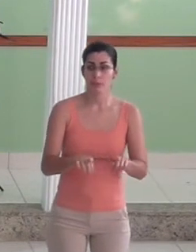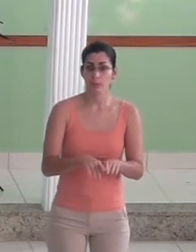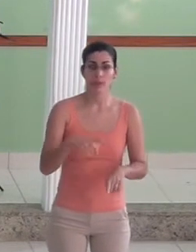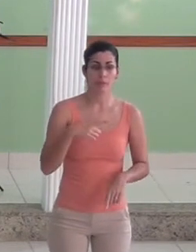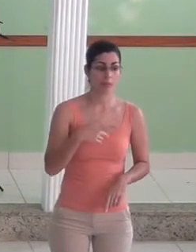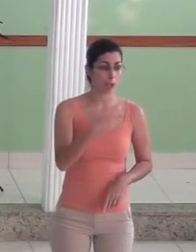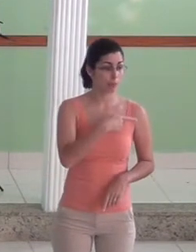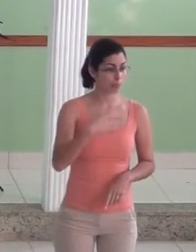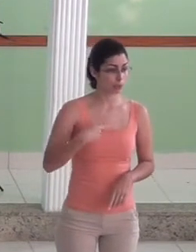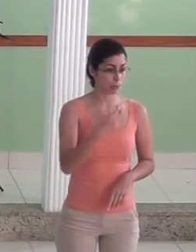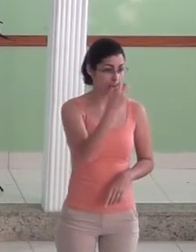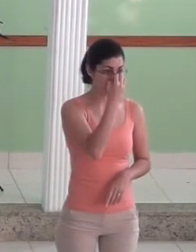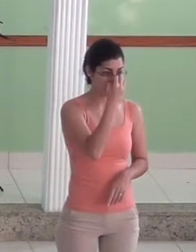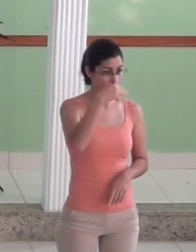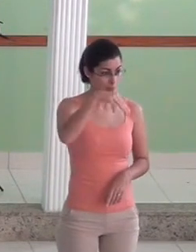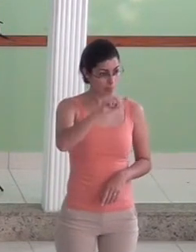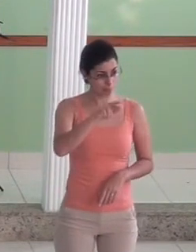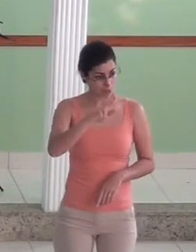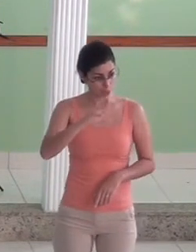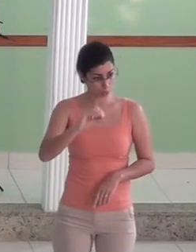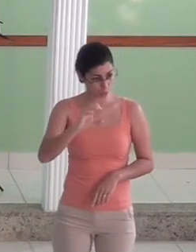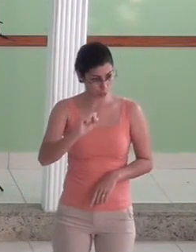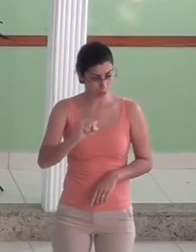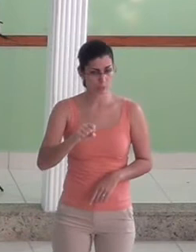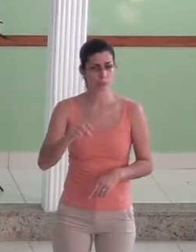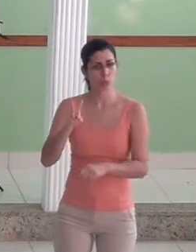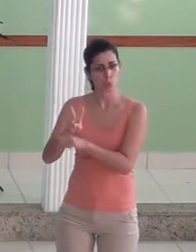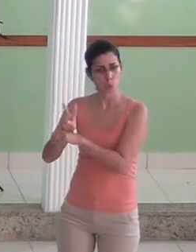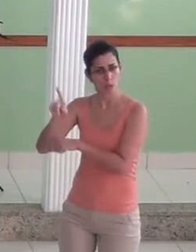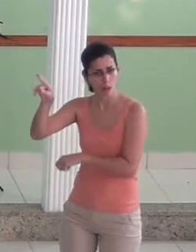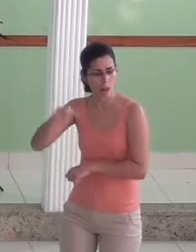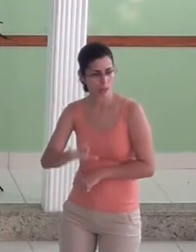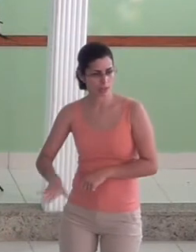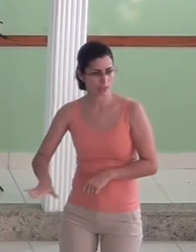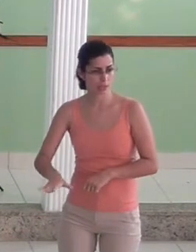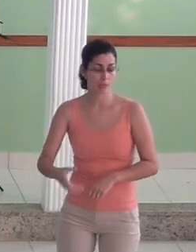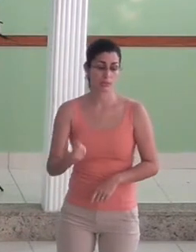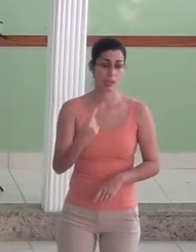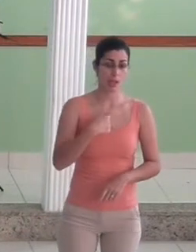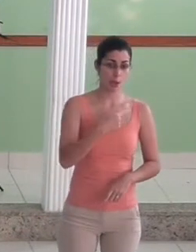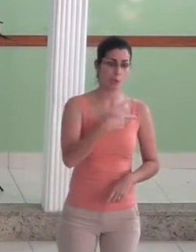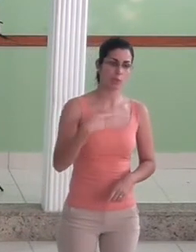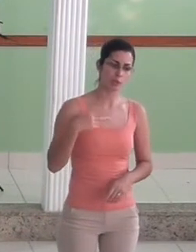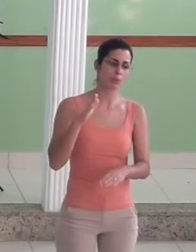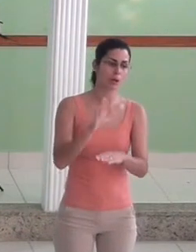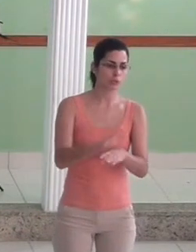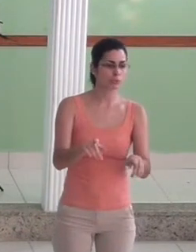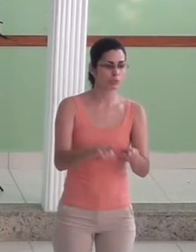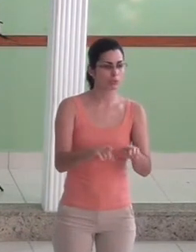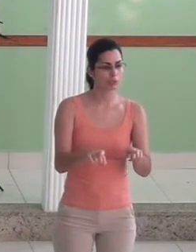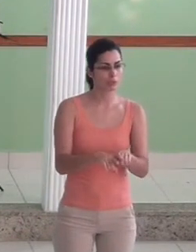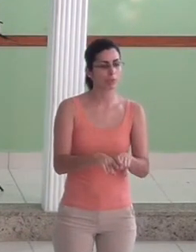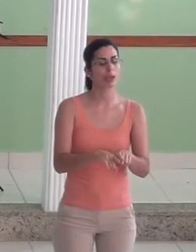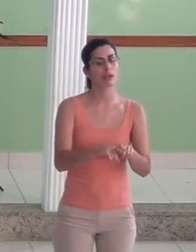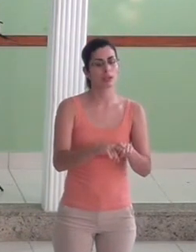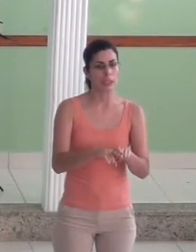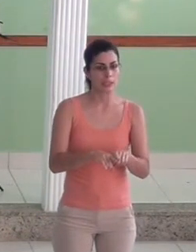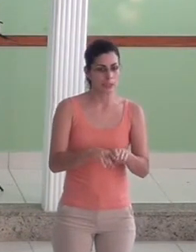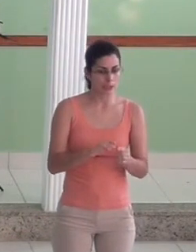está aqui, está lá no mundo das crianças. E eu, sou pastor auxiliar também na parte de educação. E estou